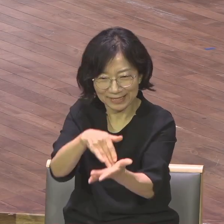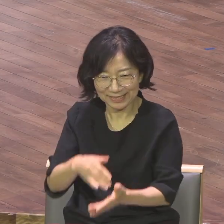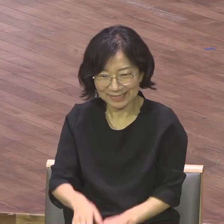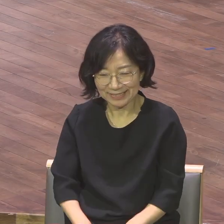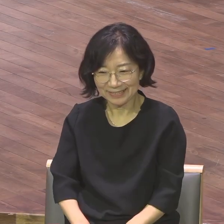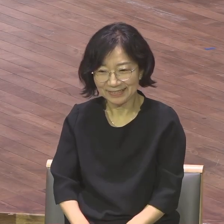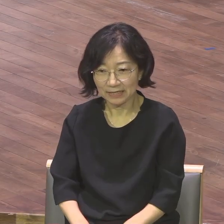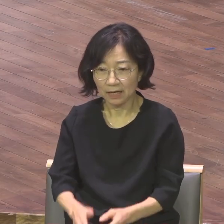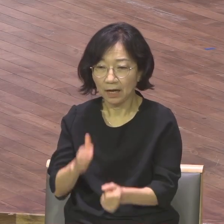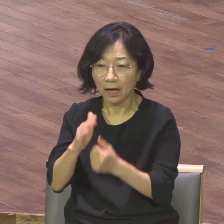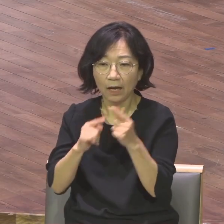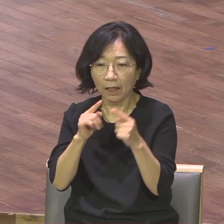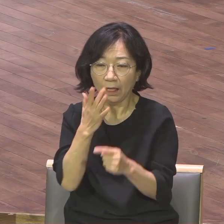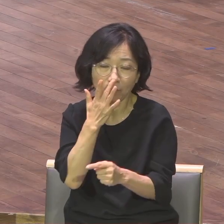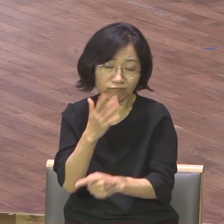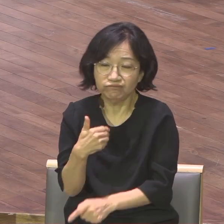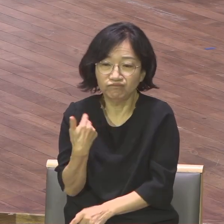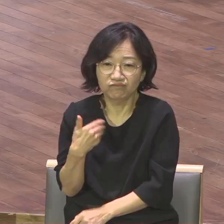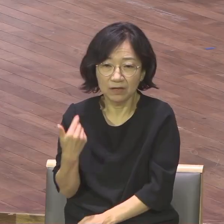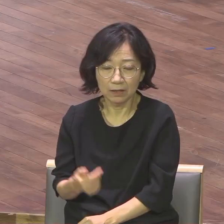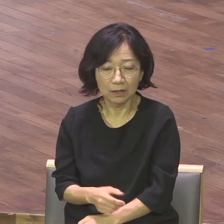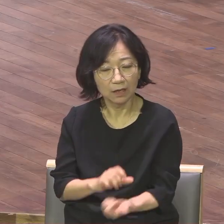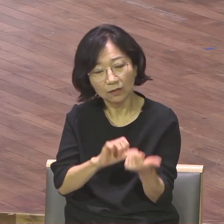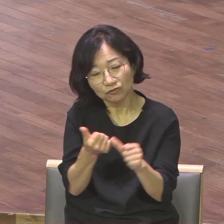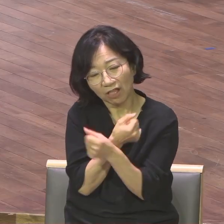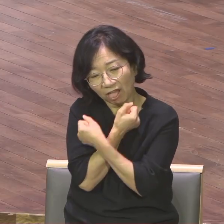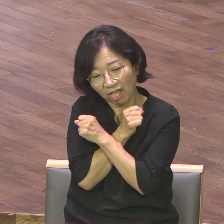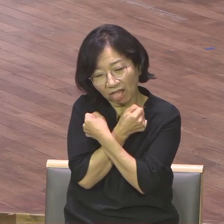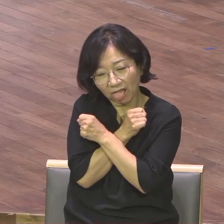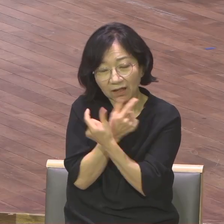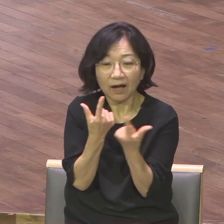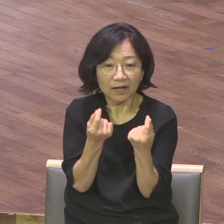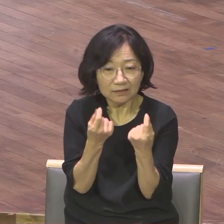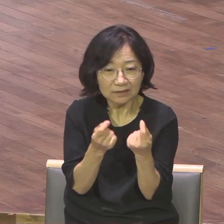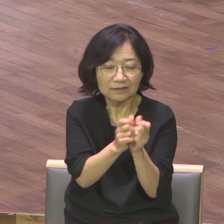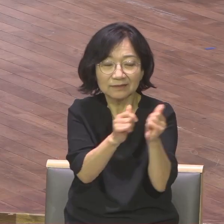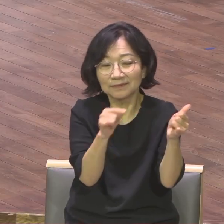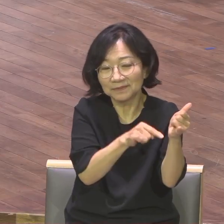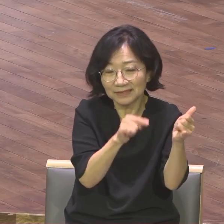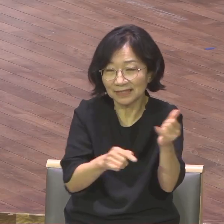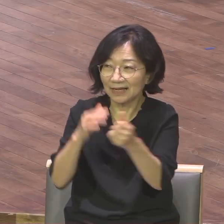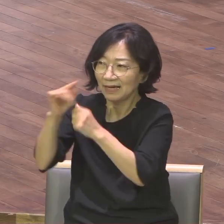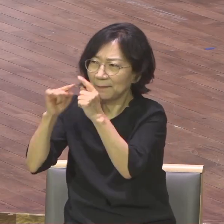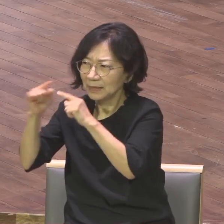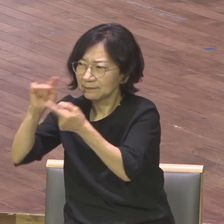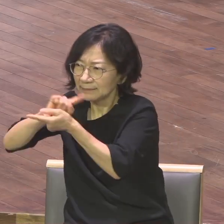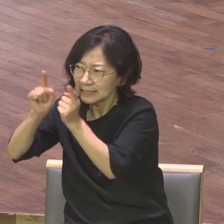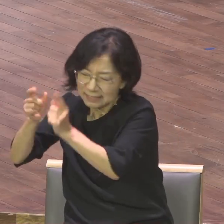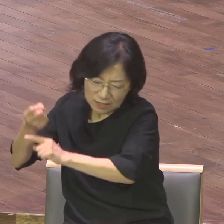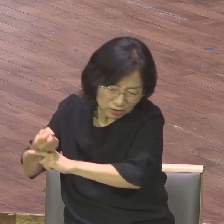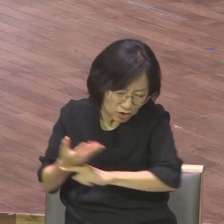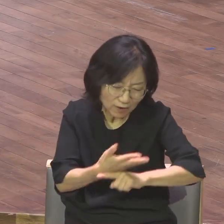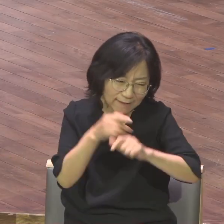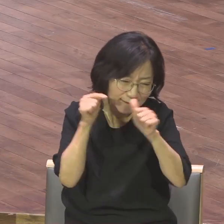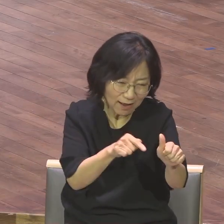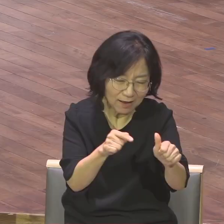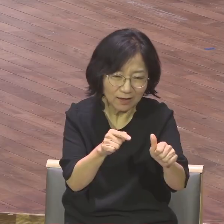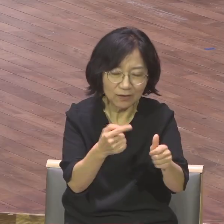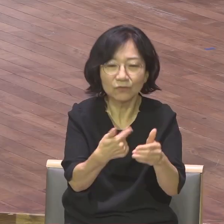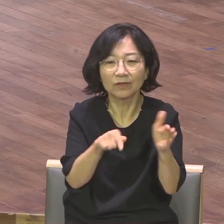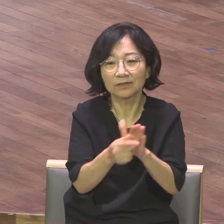못하는 자들에게 주고 있는 저 뼈와 같이 주고 있는 저들에게 말씀을 전가하고 대언자로